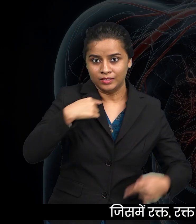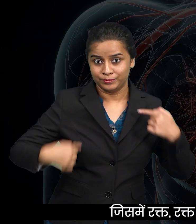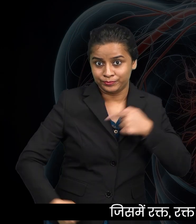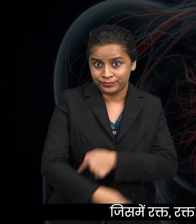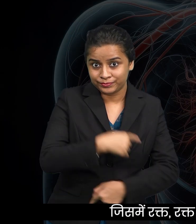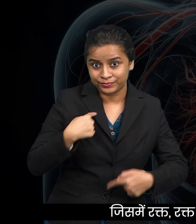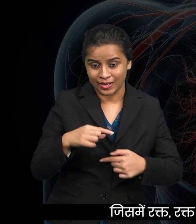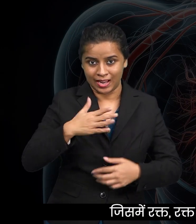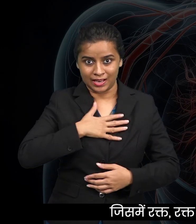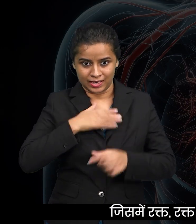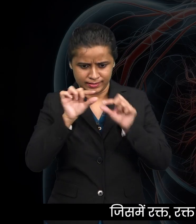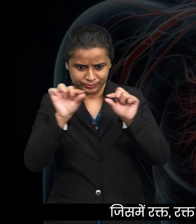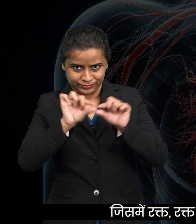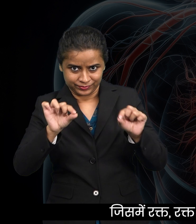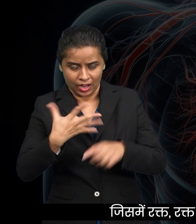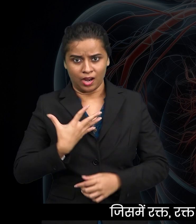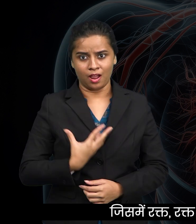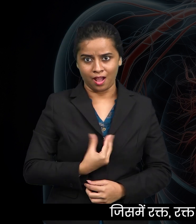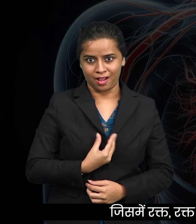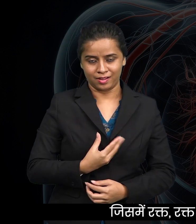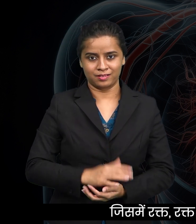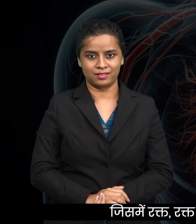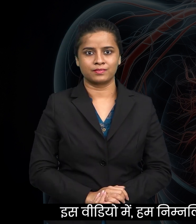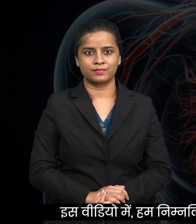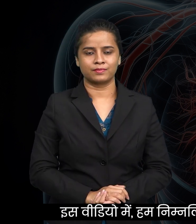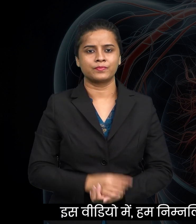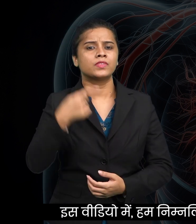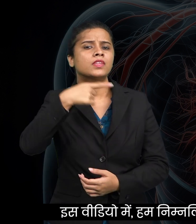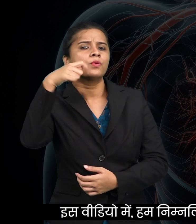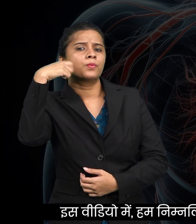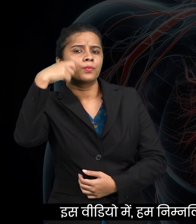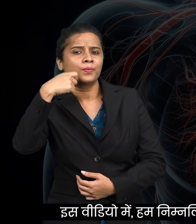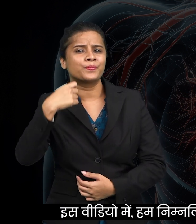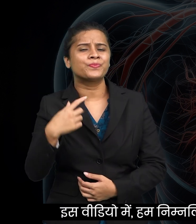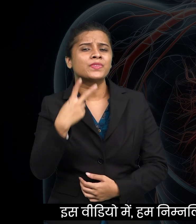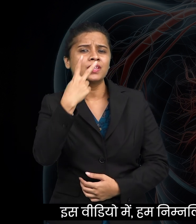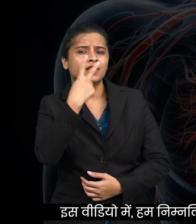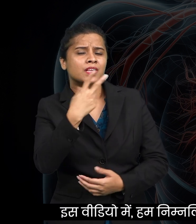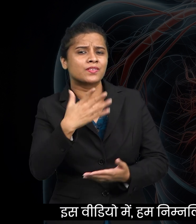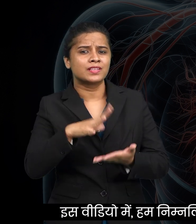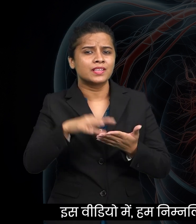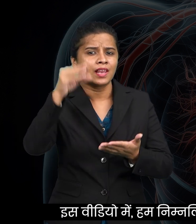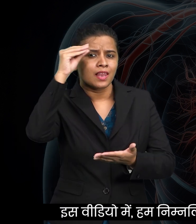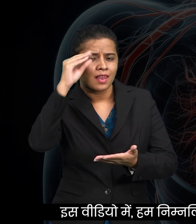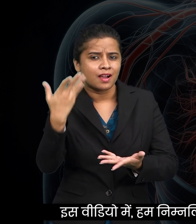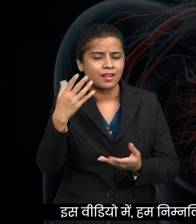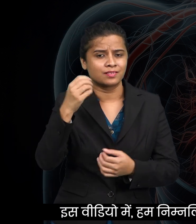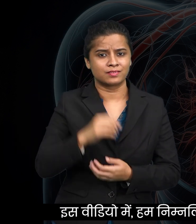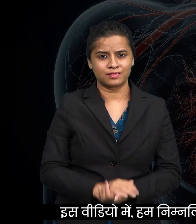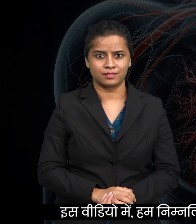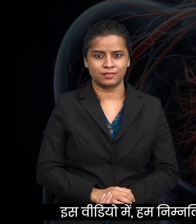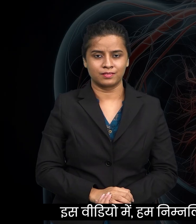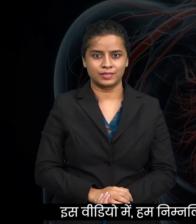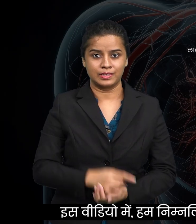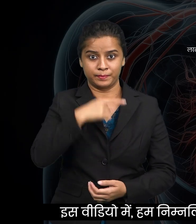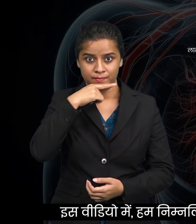जिसमें रक्त वाहिकाएं और हृदय शामिल हैं। इस वीडियो में हम निम्नलिखित विशेष के